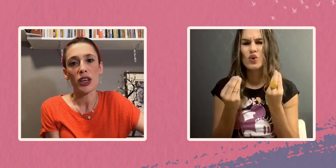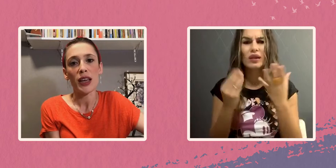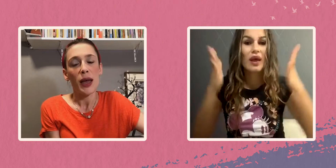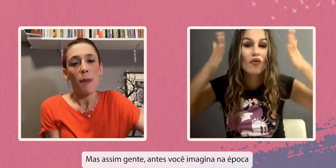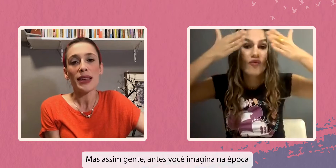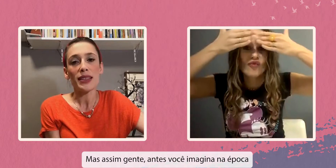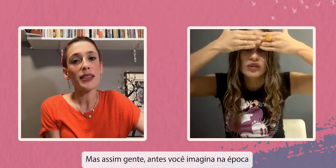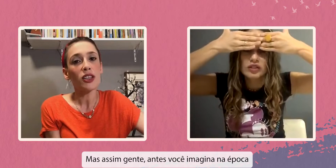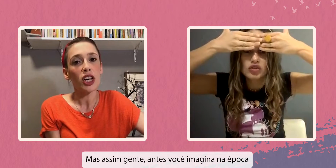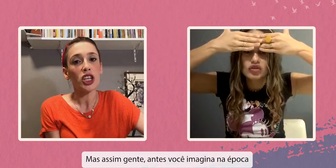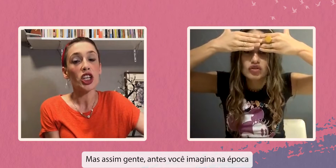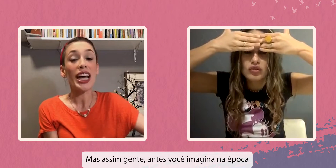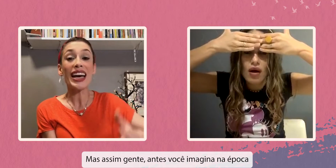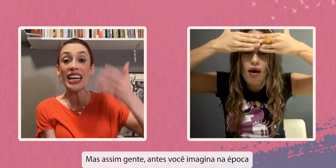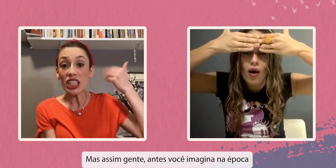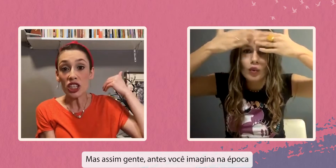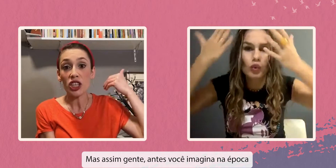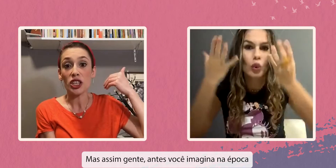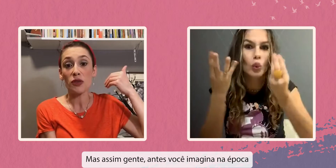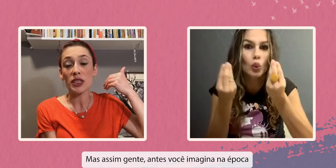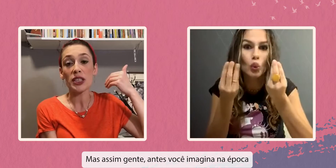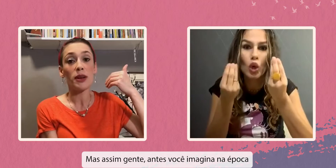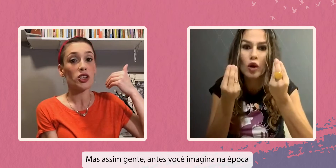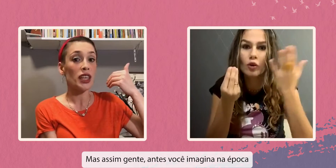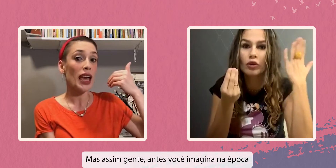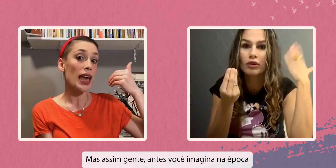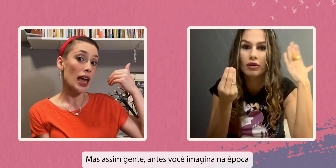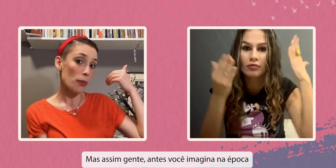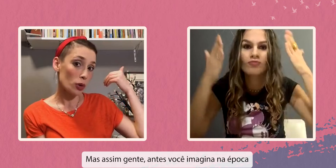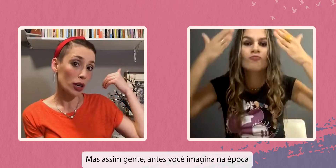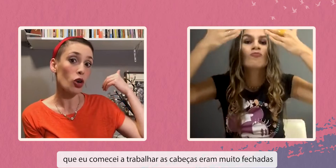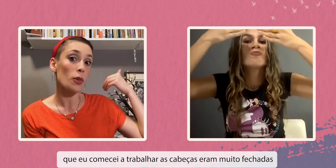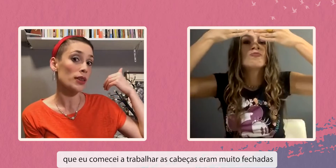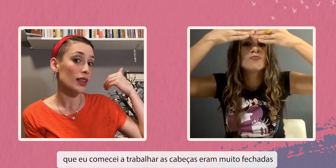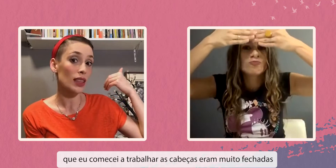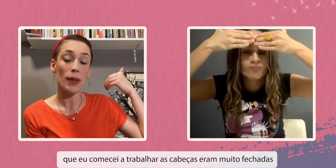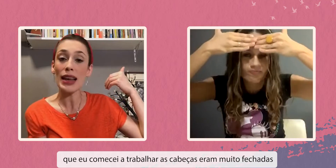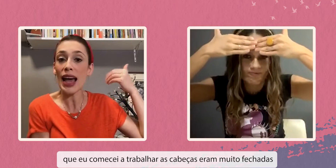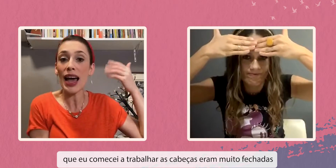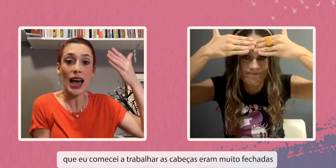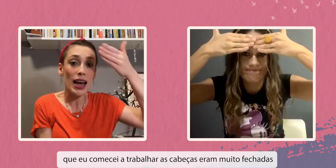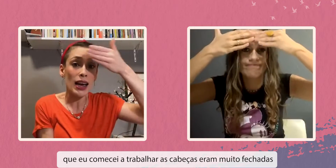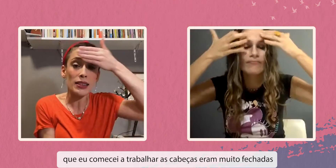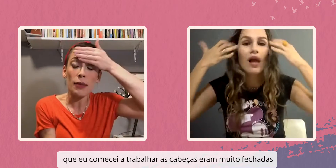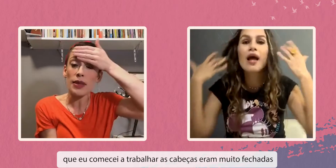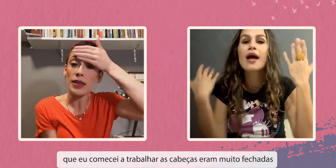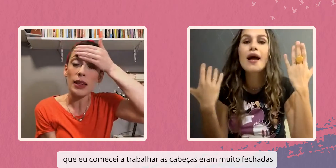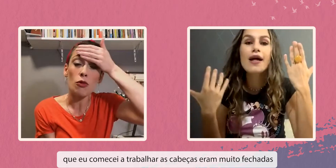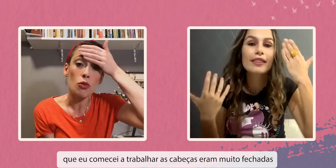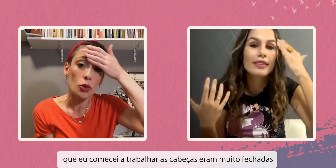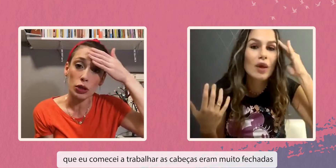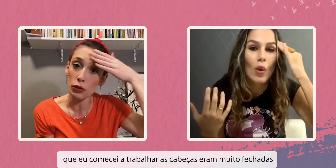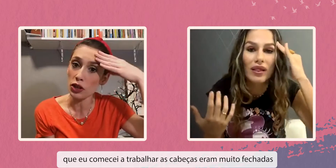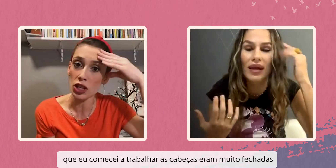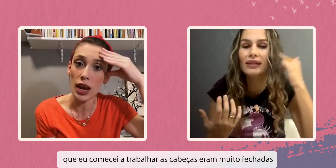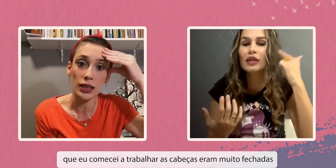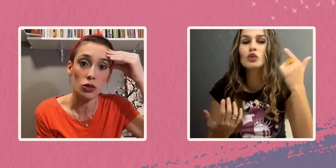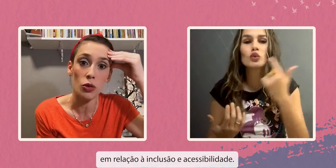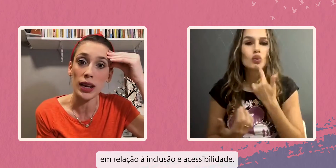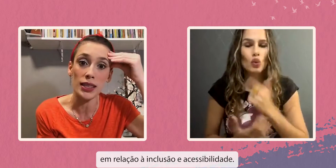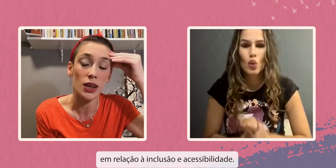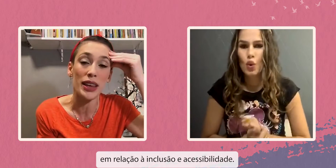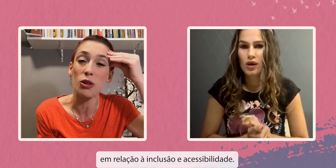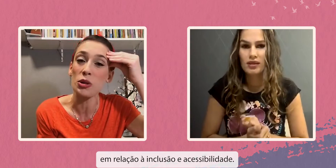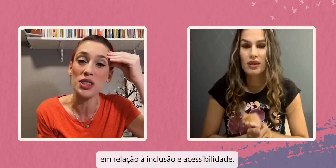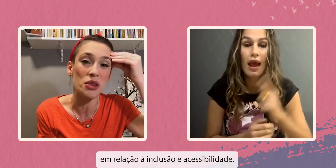forte. Mas assim, gente, antes, na época que eu comecei a trabalhar, as cabeças eram muito fechadas